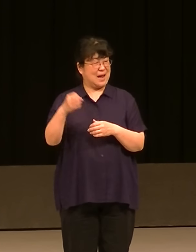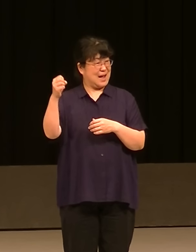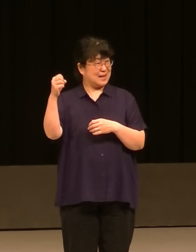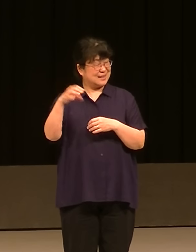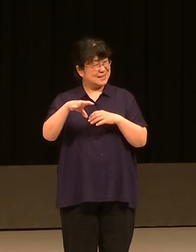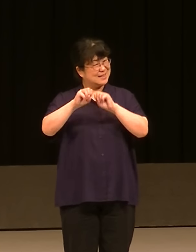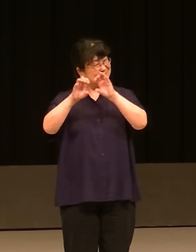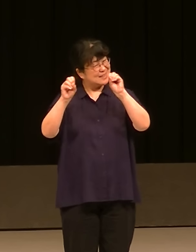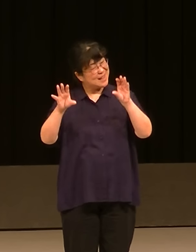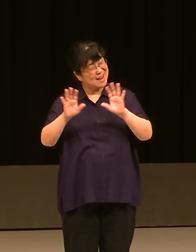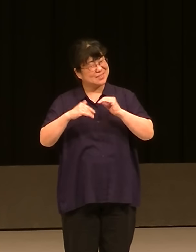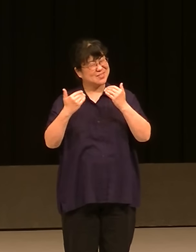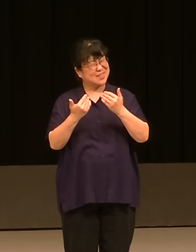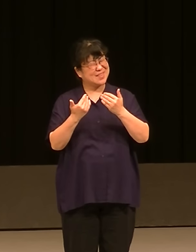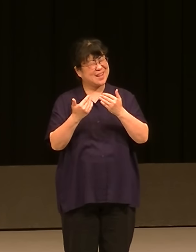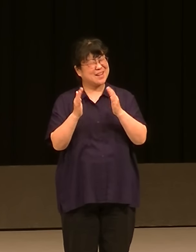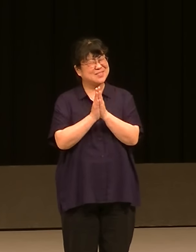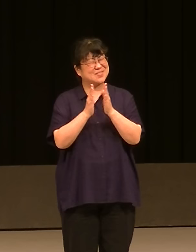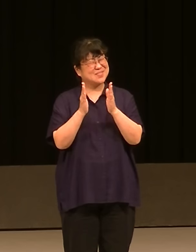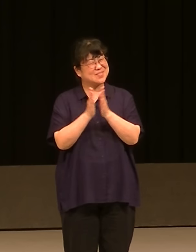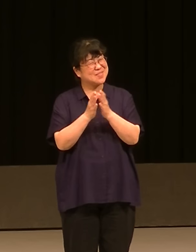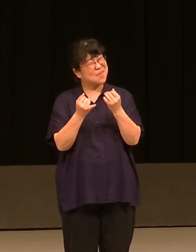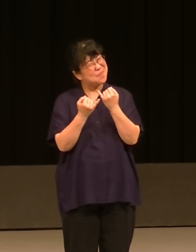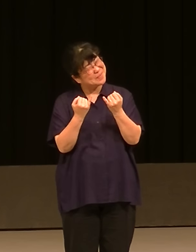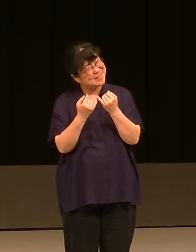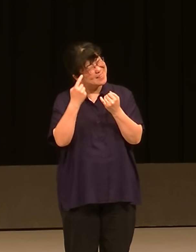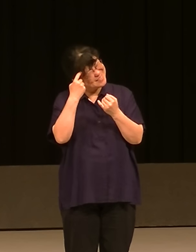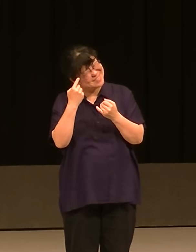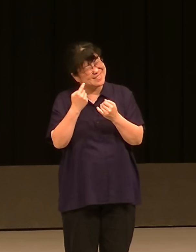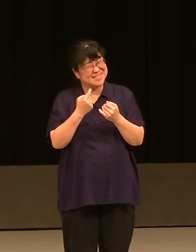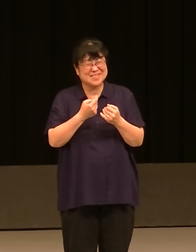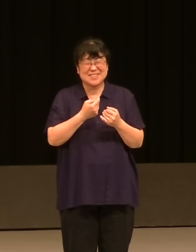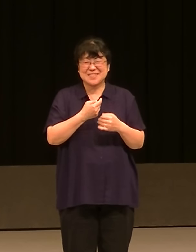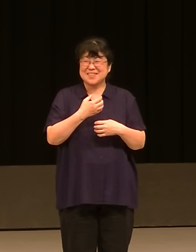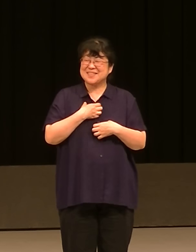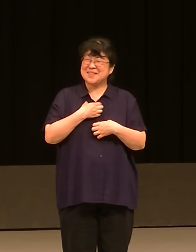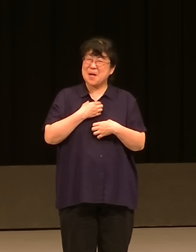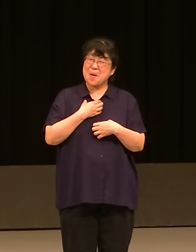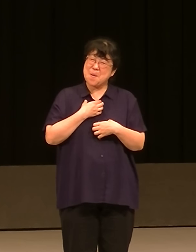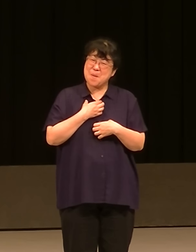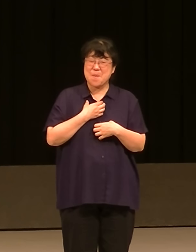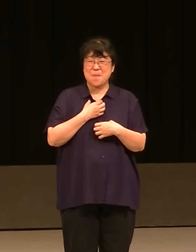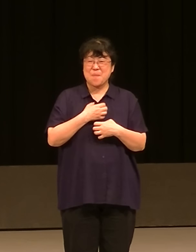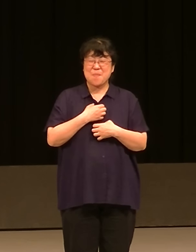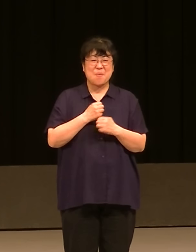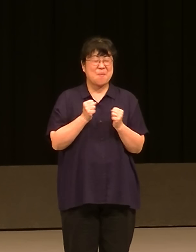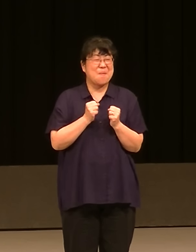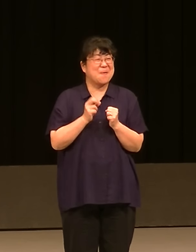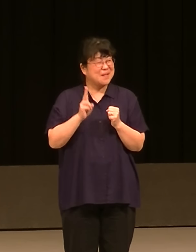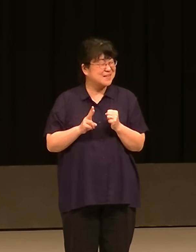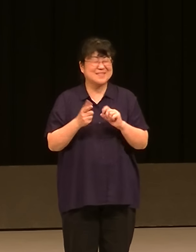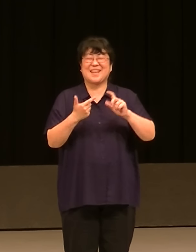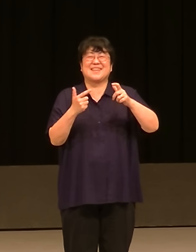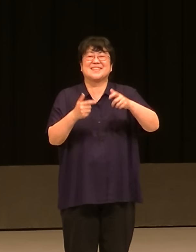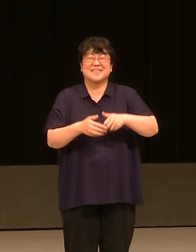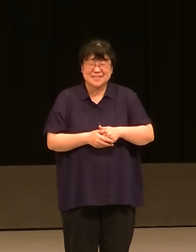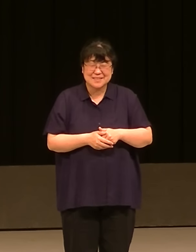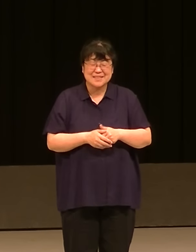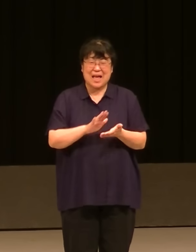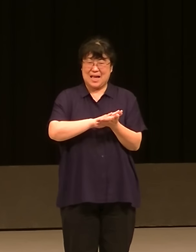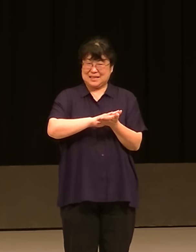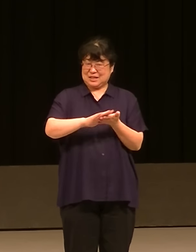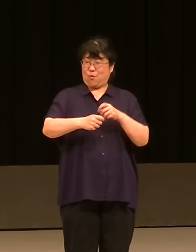というとちょっと宗教団体みたいなちょっとやばい感じがいたしますが、そういう意味ではない、あの清く